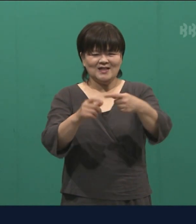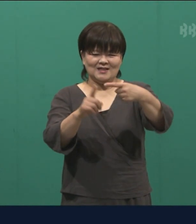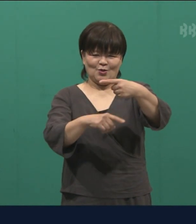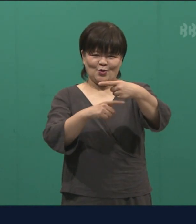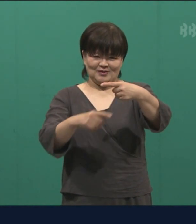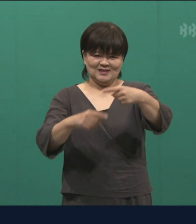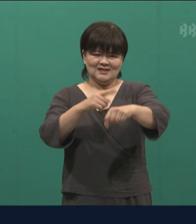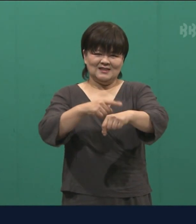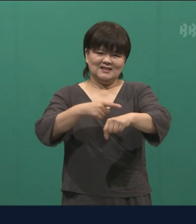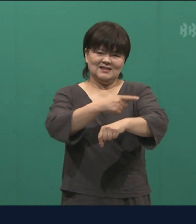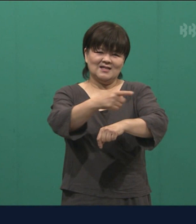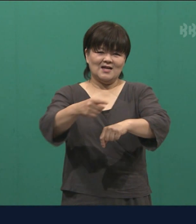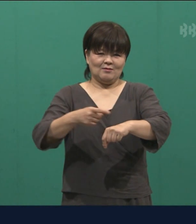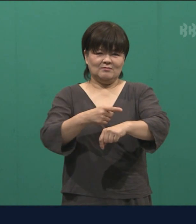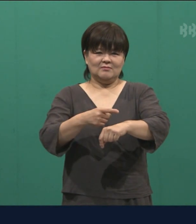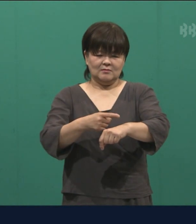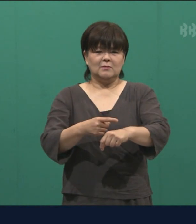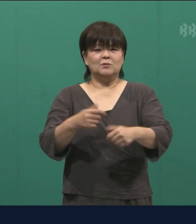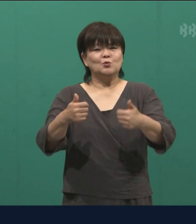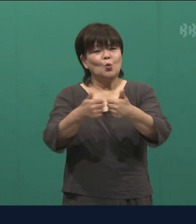相談は1人1時間